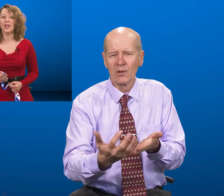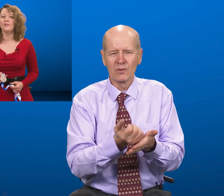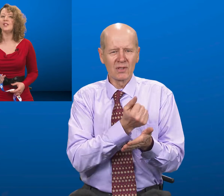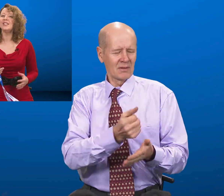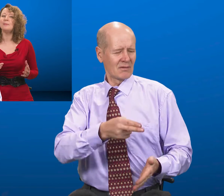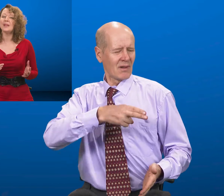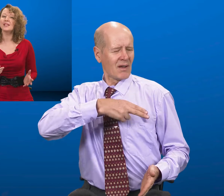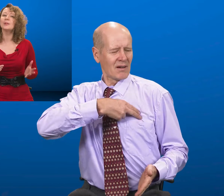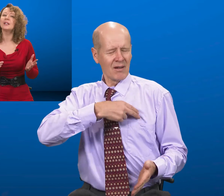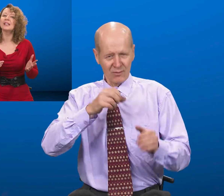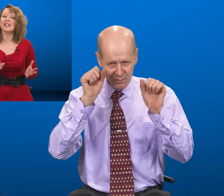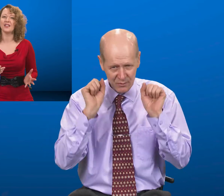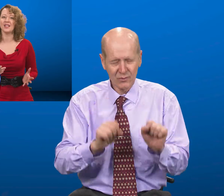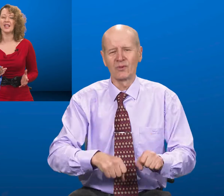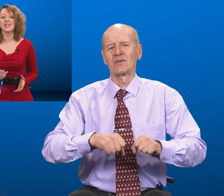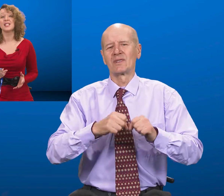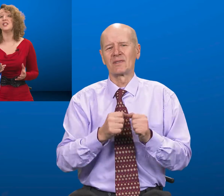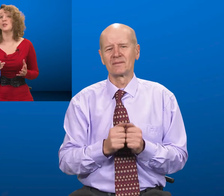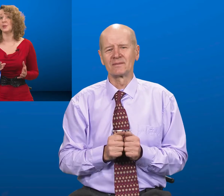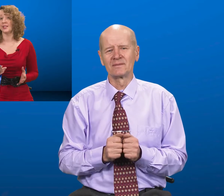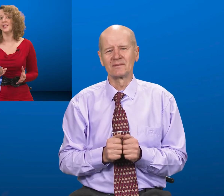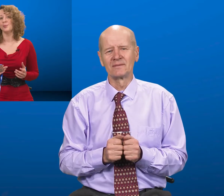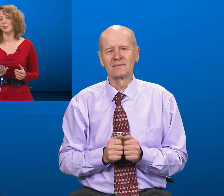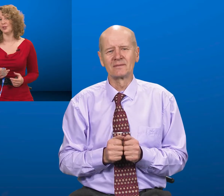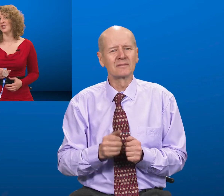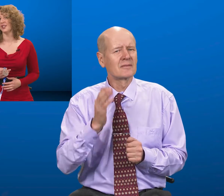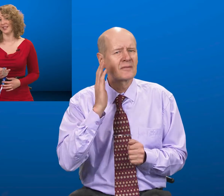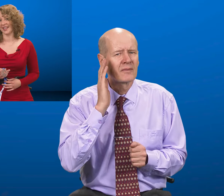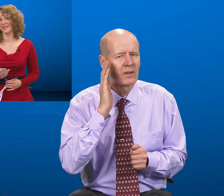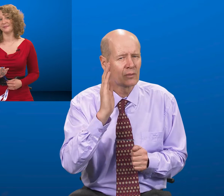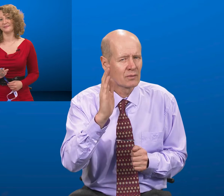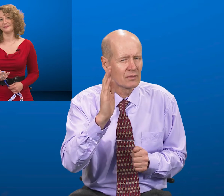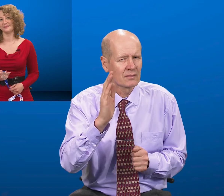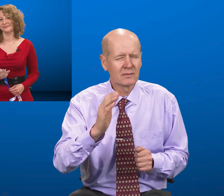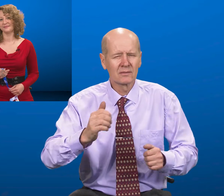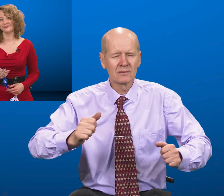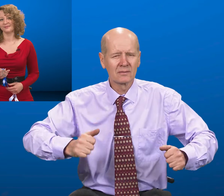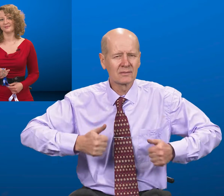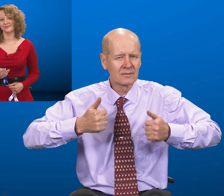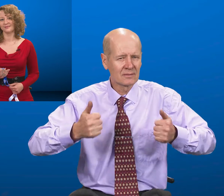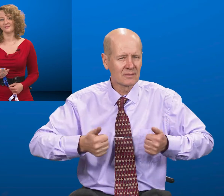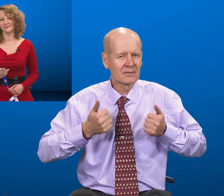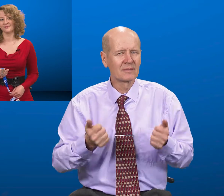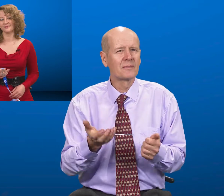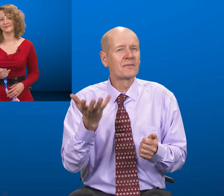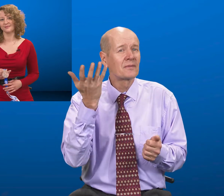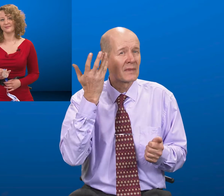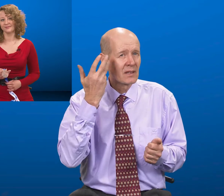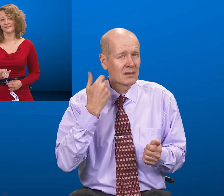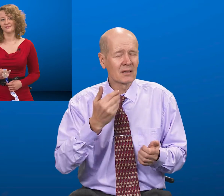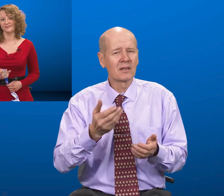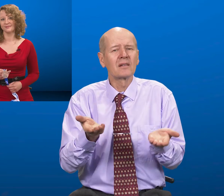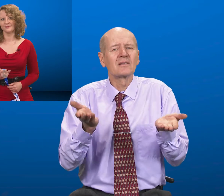награду в виде небесных благословений среди суеты будничных дней. Поэтому мы будем опасаться, чтобы, когда